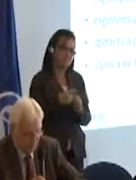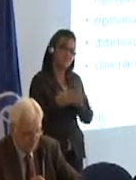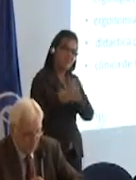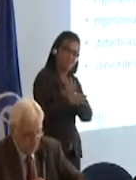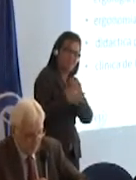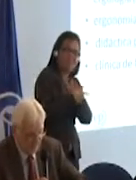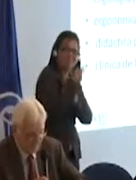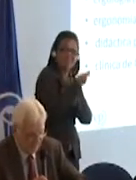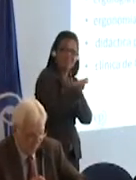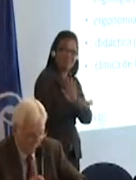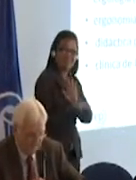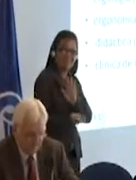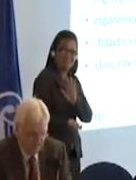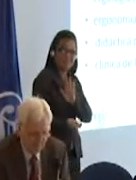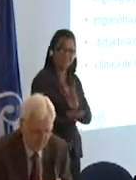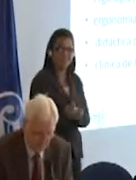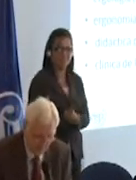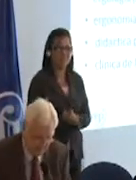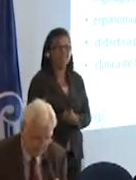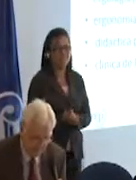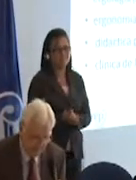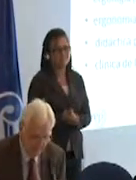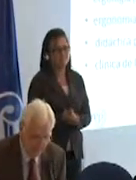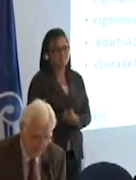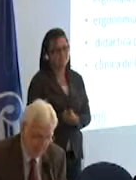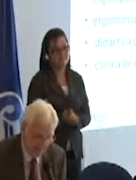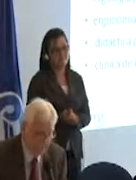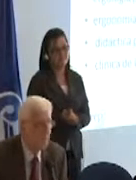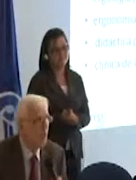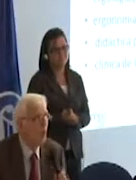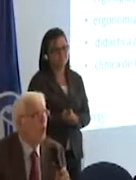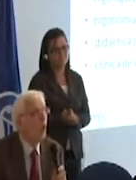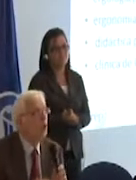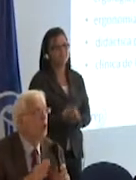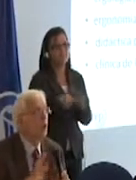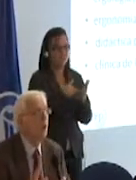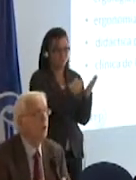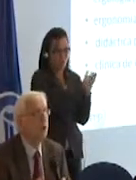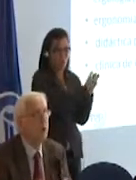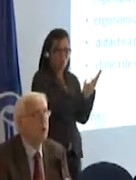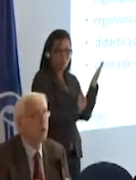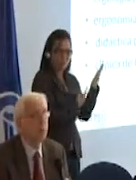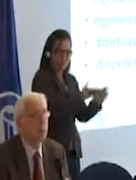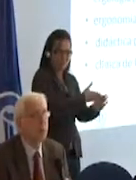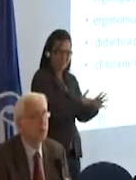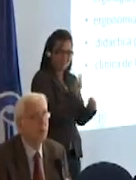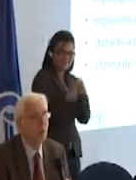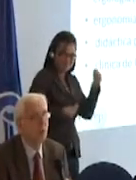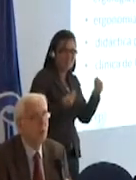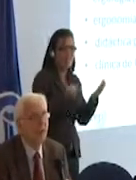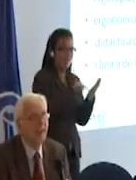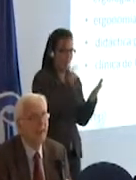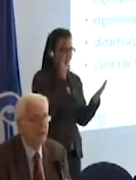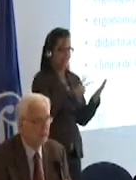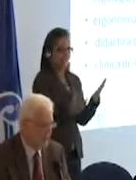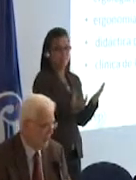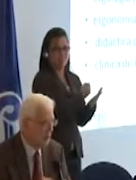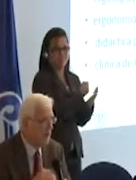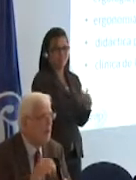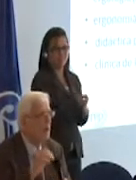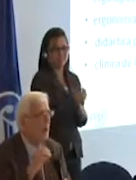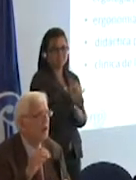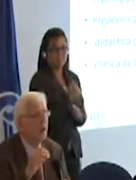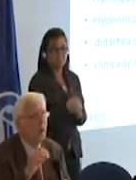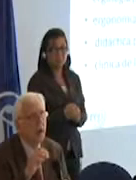detalle. Y eso lo veremos en todas las encuestas que realizamos. Una última precisión: